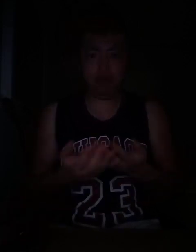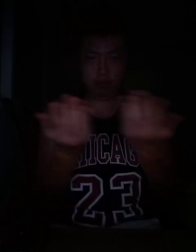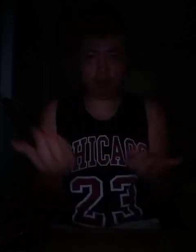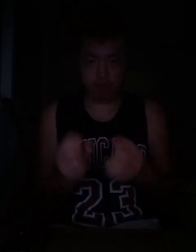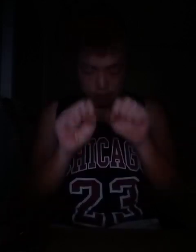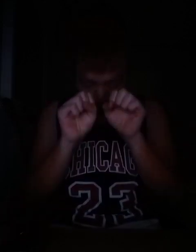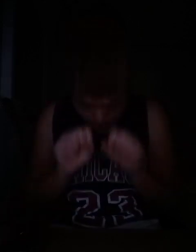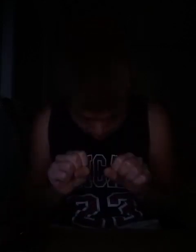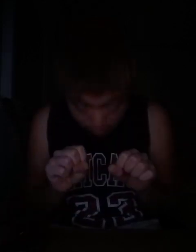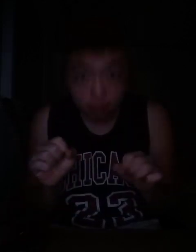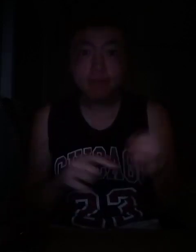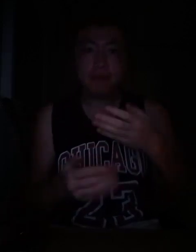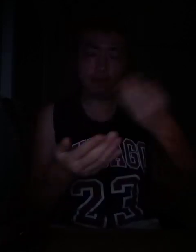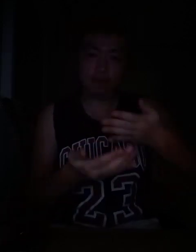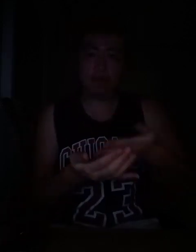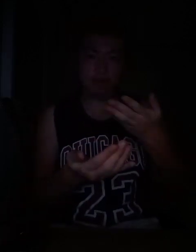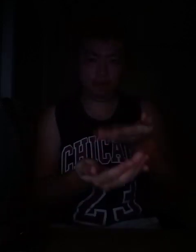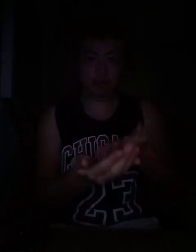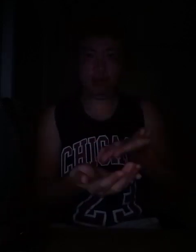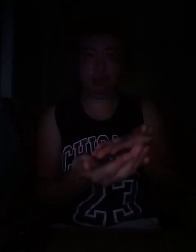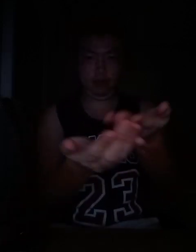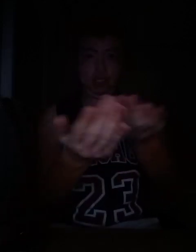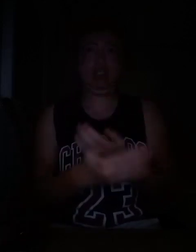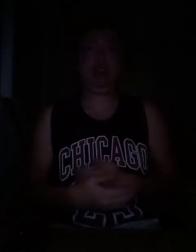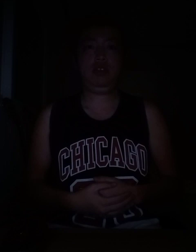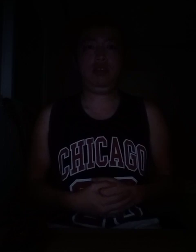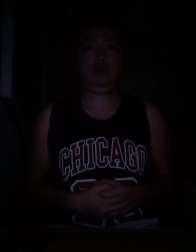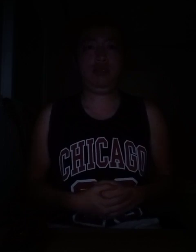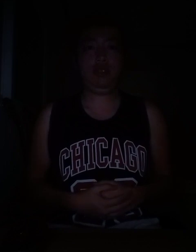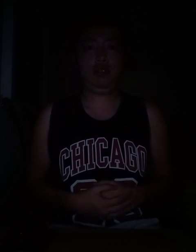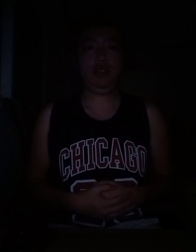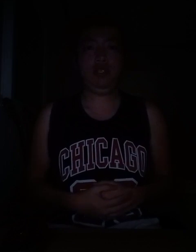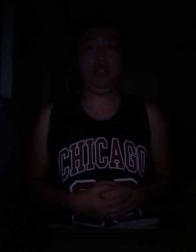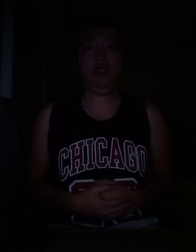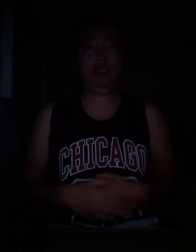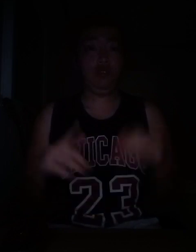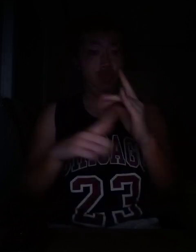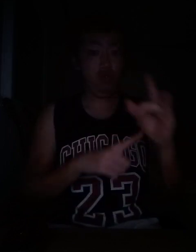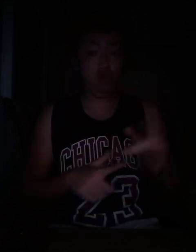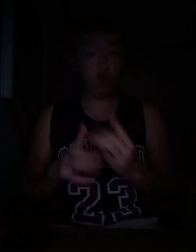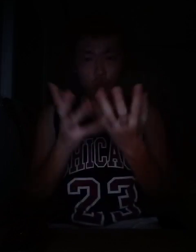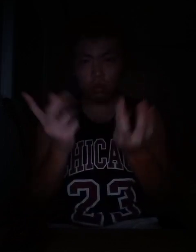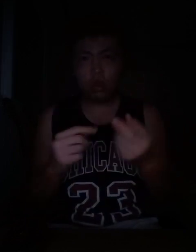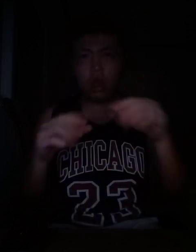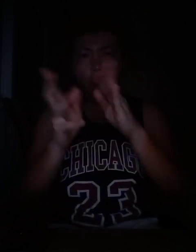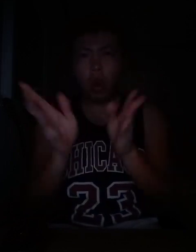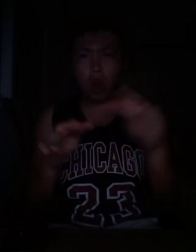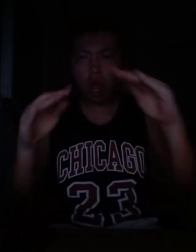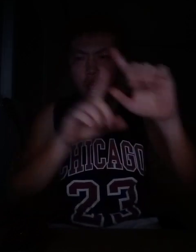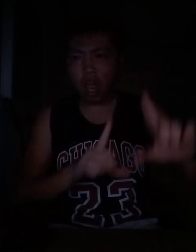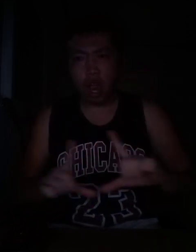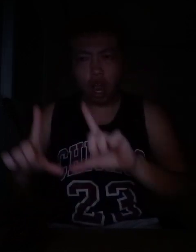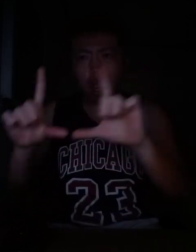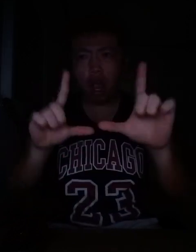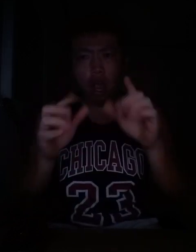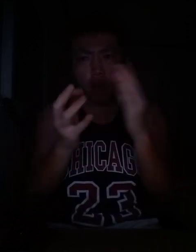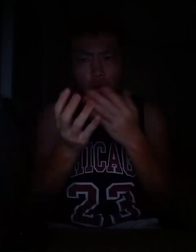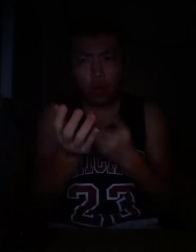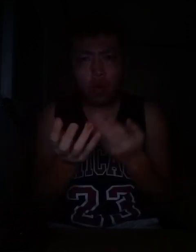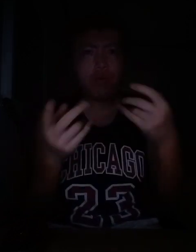여러분 안녕하십니까? 계속해서 뉴스투데이 제주입니다. 제주 도민들은 섬에 산다는 이유 때문에 택배로 물건을